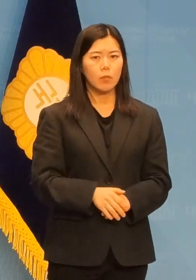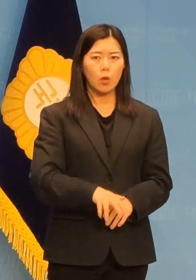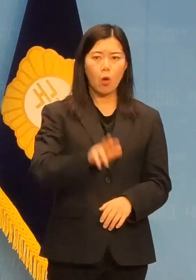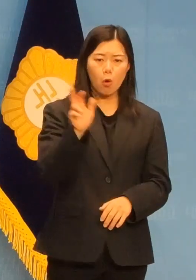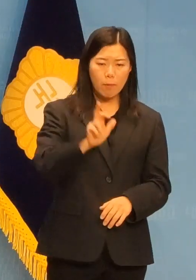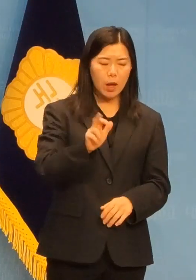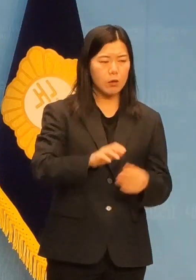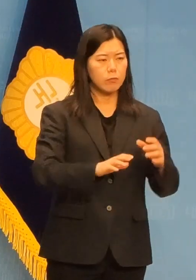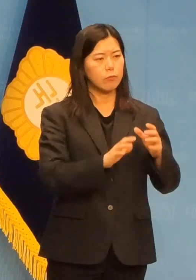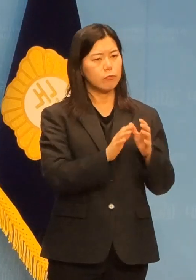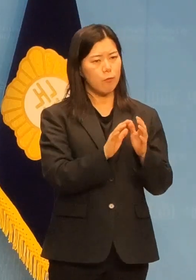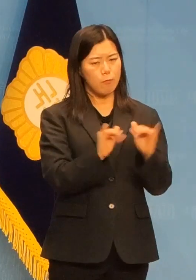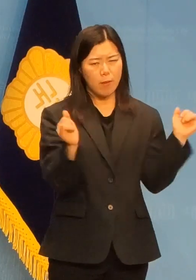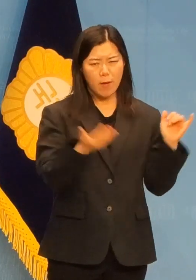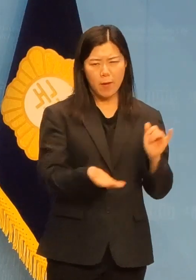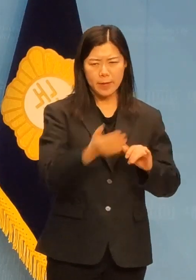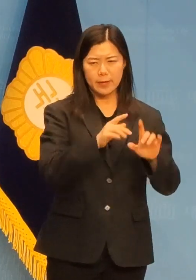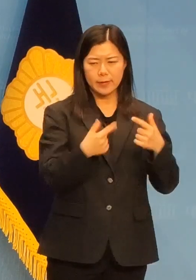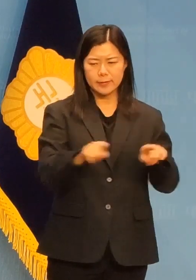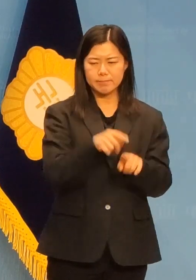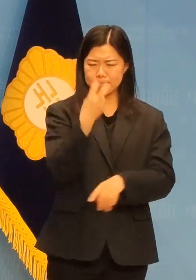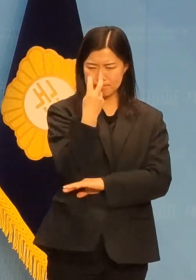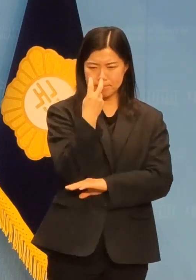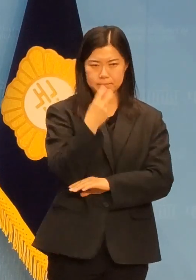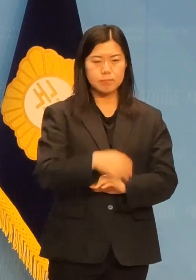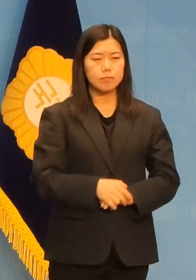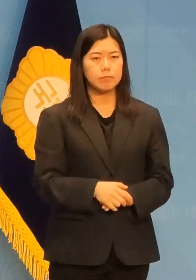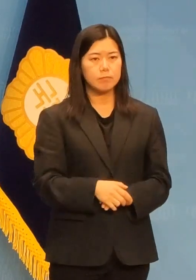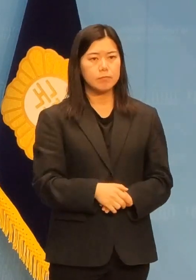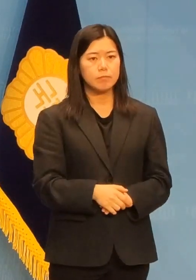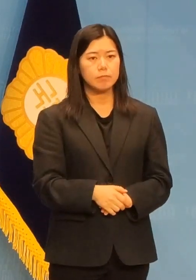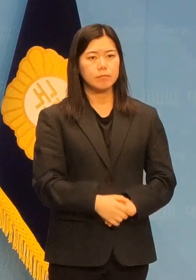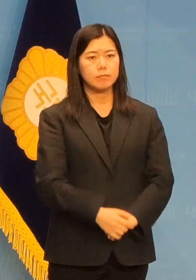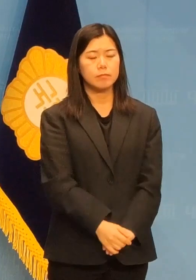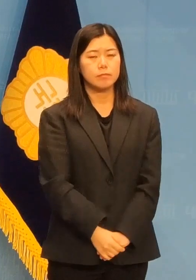쿠팡을 국민과 함께 지켜보겠습니다.